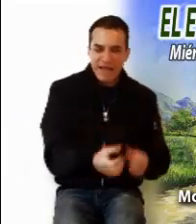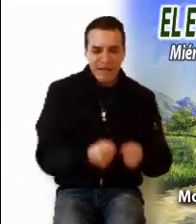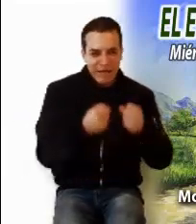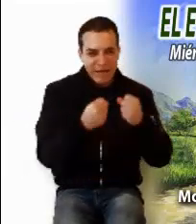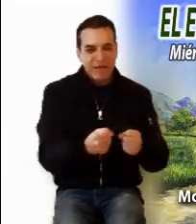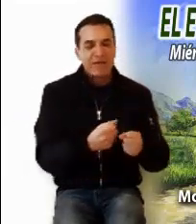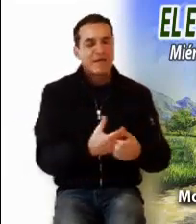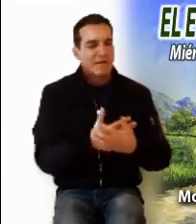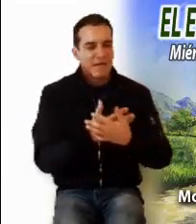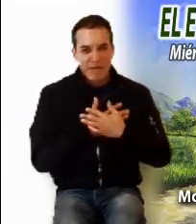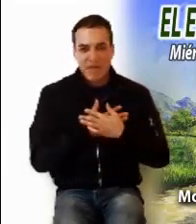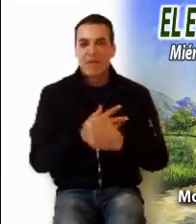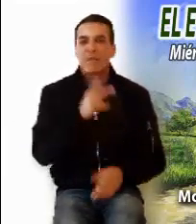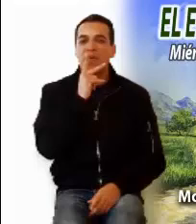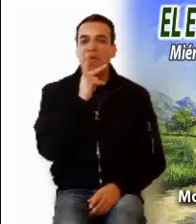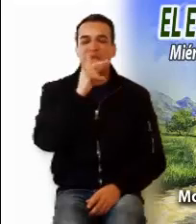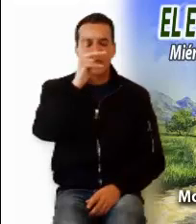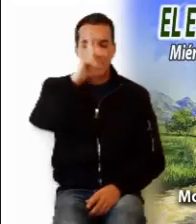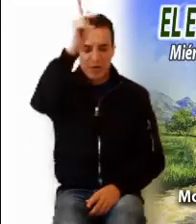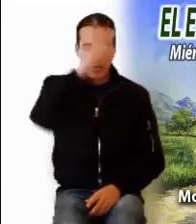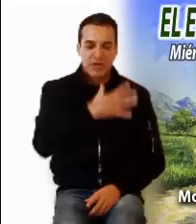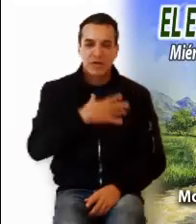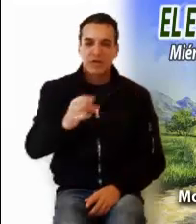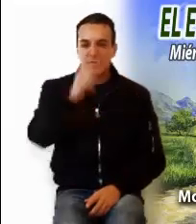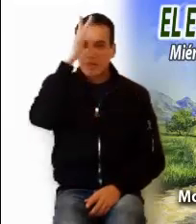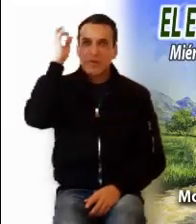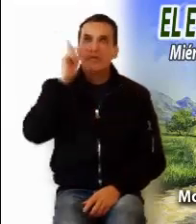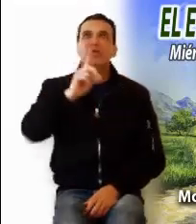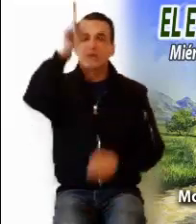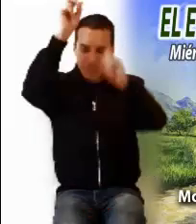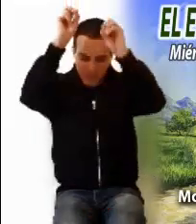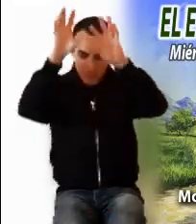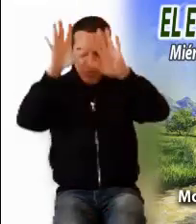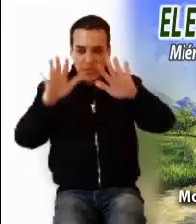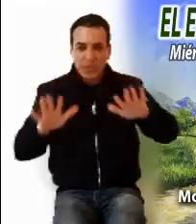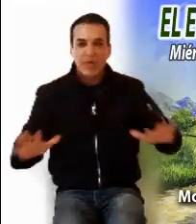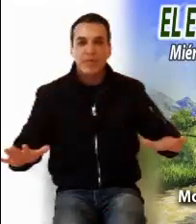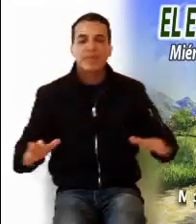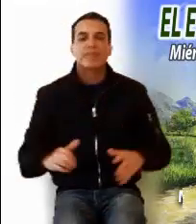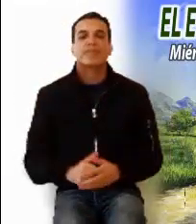El Señor te bendiga en nombre del Padre, y del Hijo, y del Espíritu Santo.